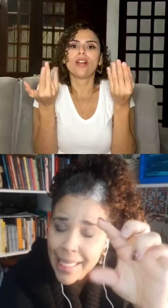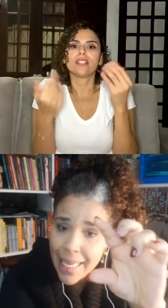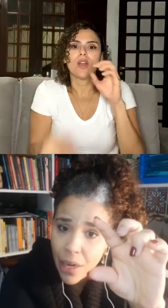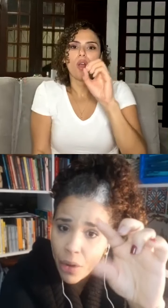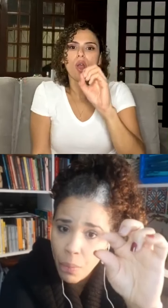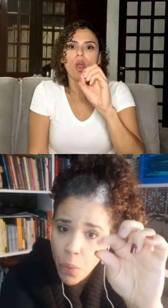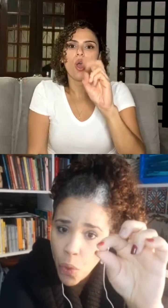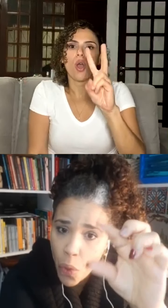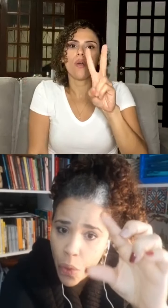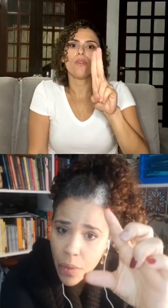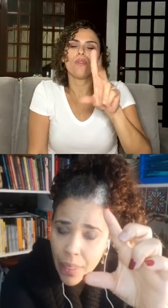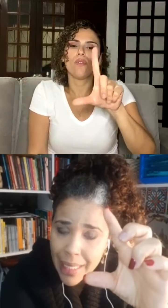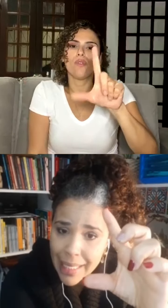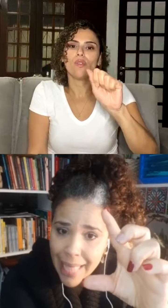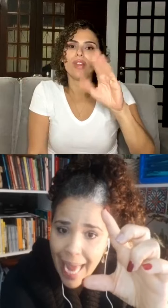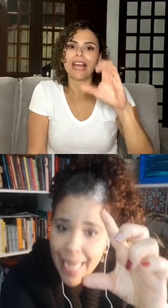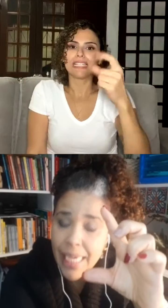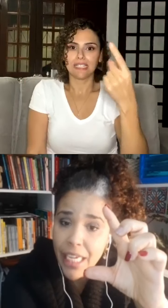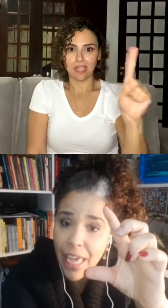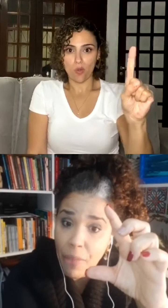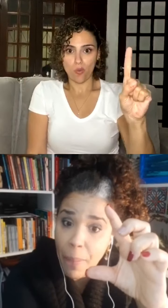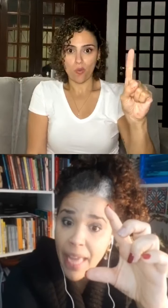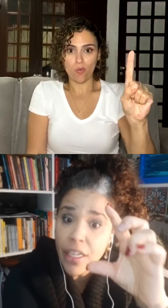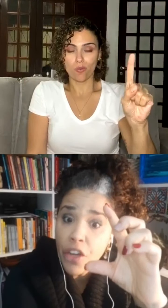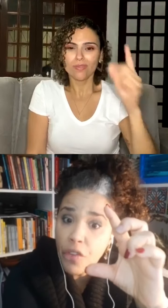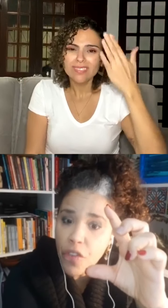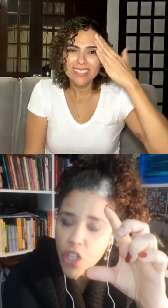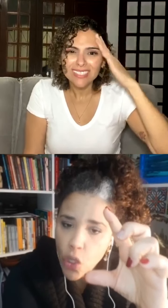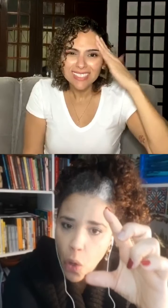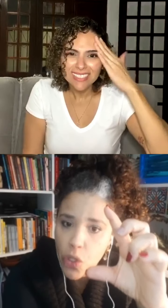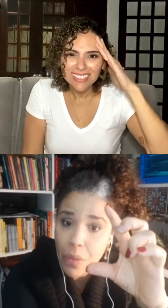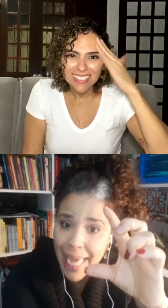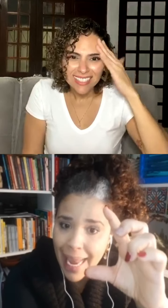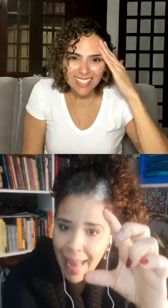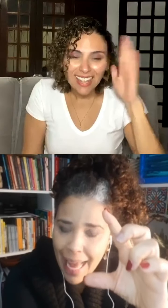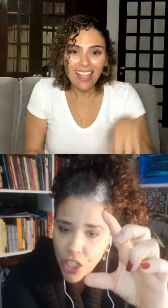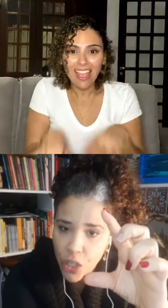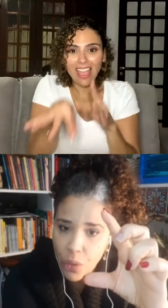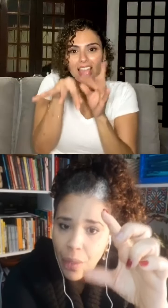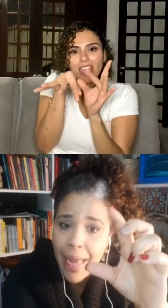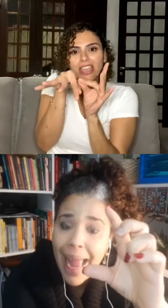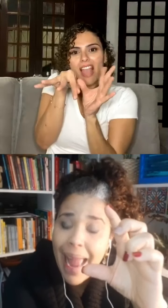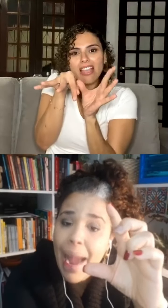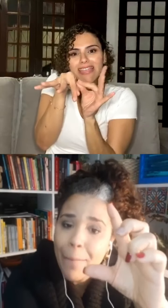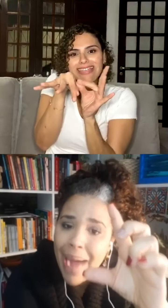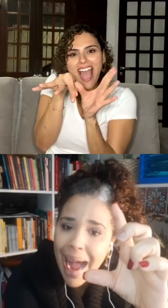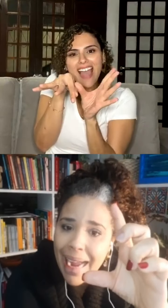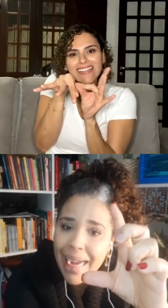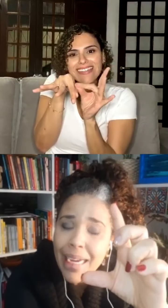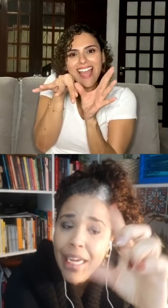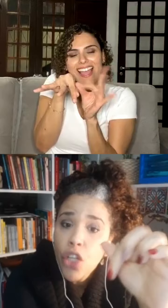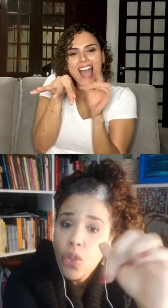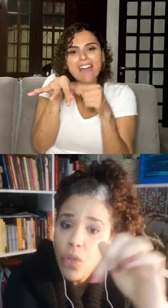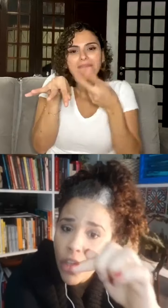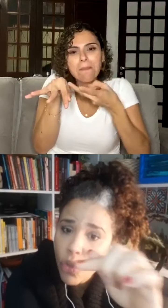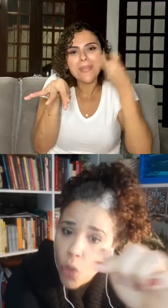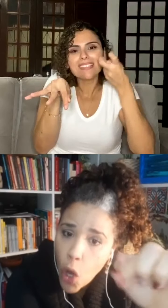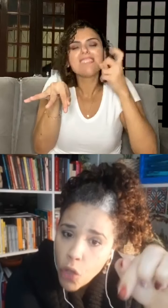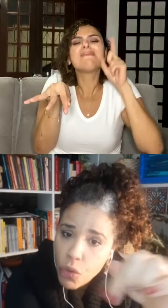Esse muco que sai e que é bem viscoso e elástico é a marca